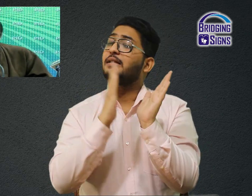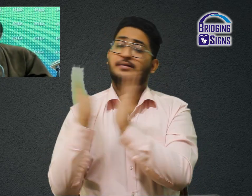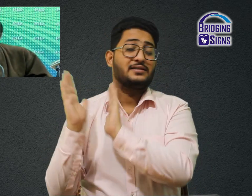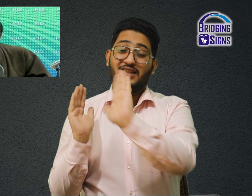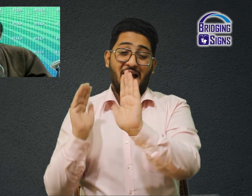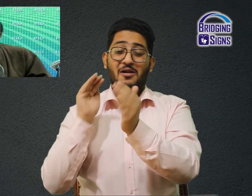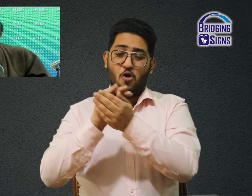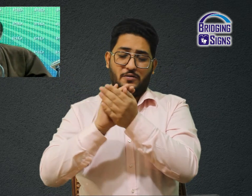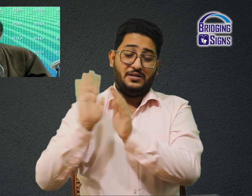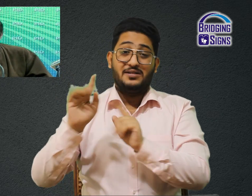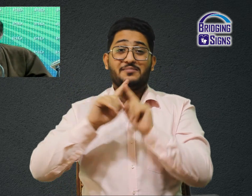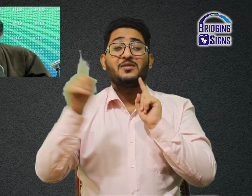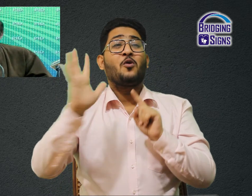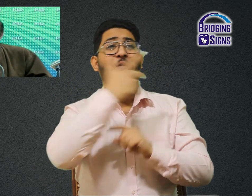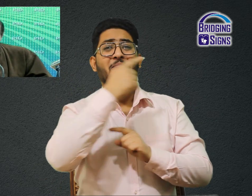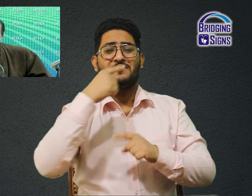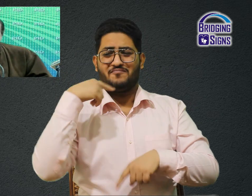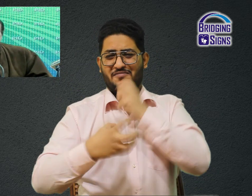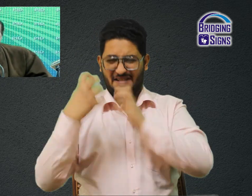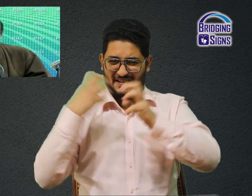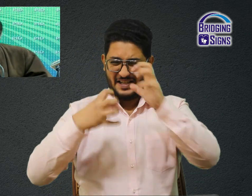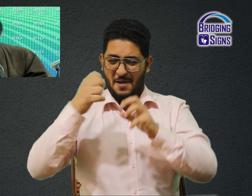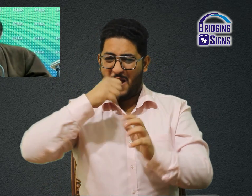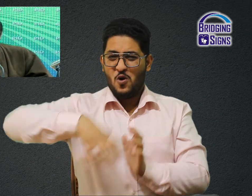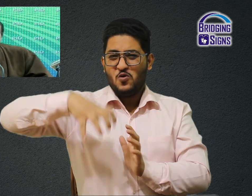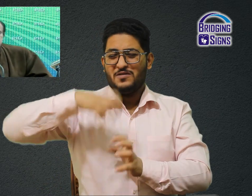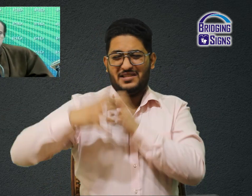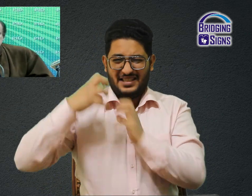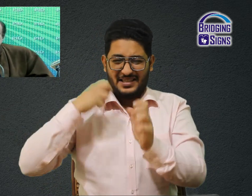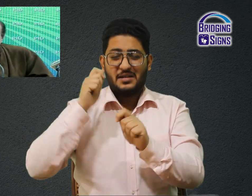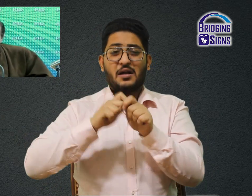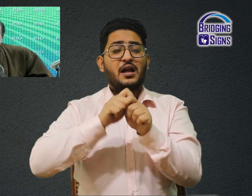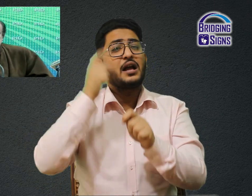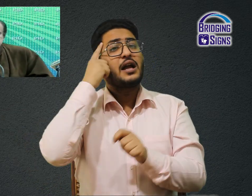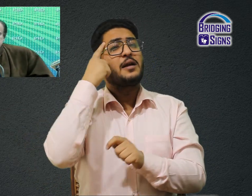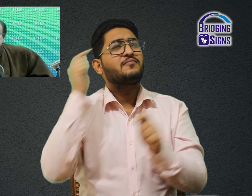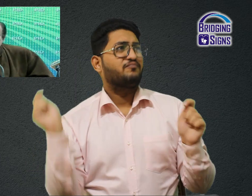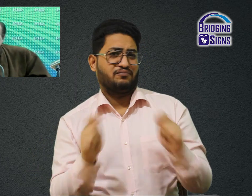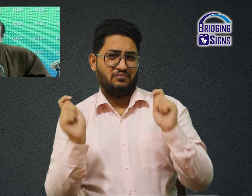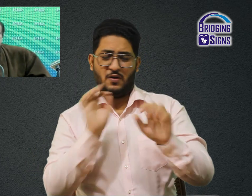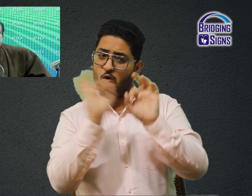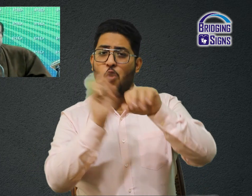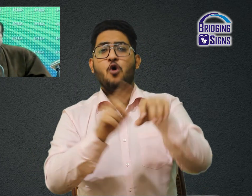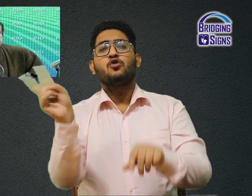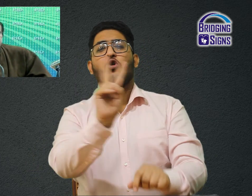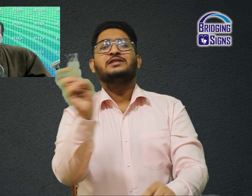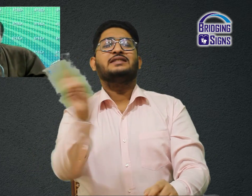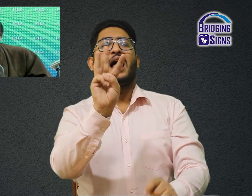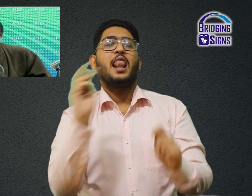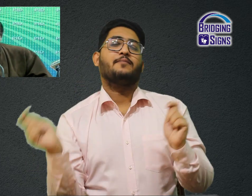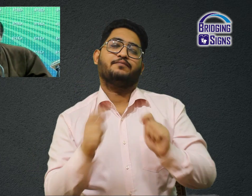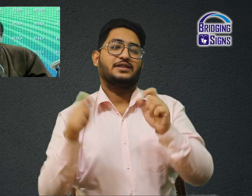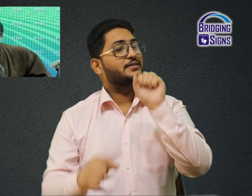लेकिन बाकी जितने भी प्लांट्स होते हैं वो उनकी एवरेज तकमील जो है उसे 2 से 3 साल में हो जाती है।